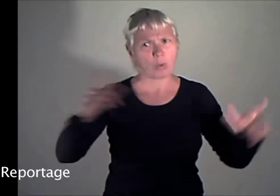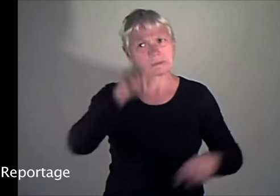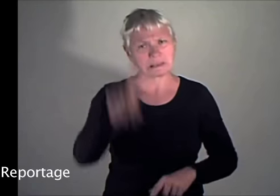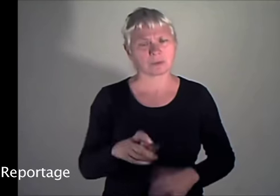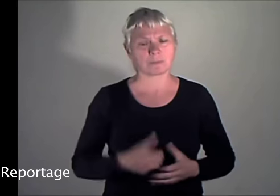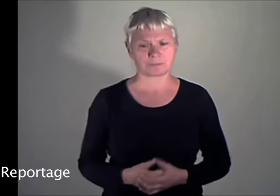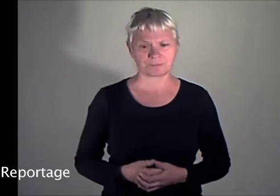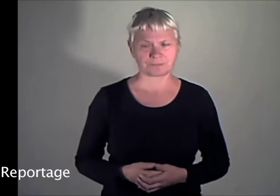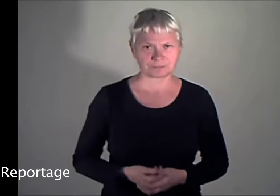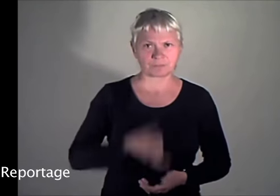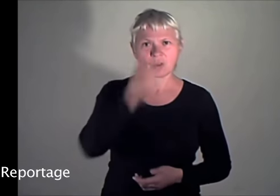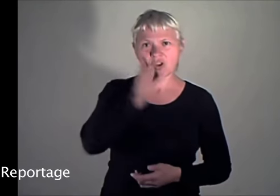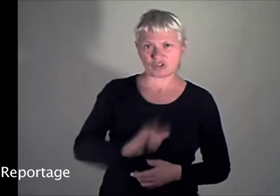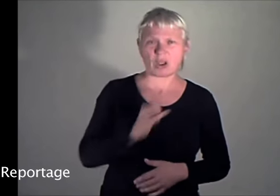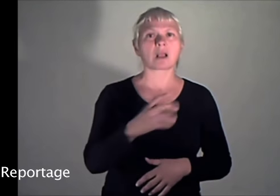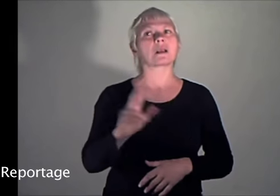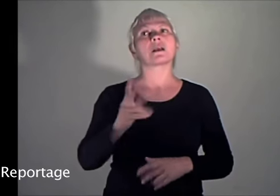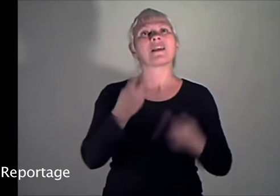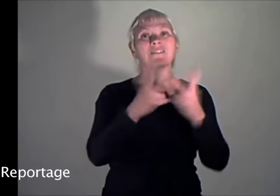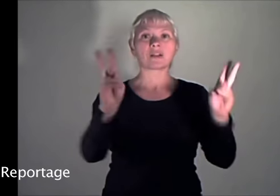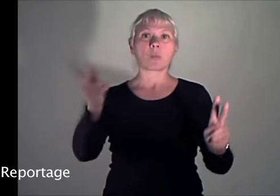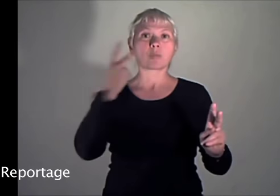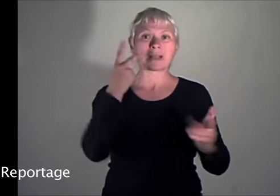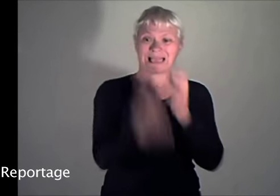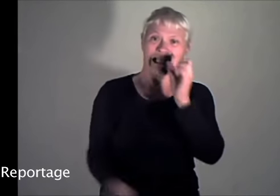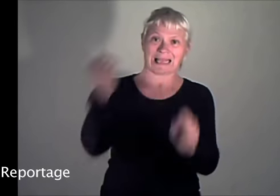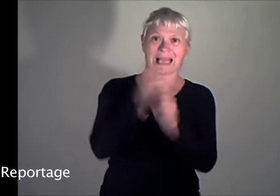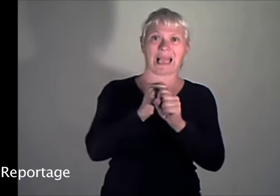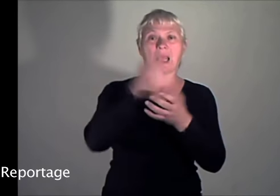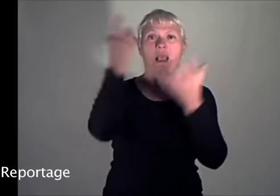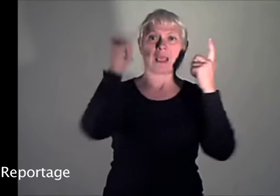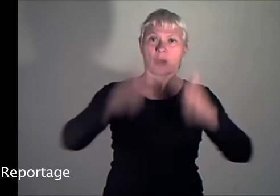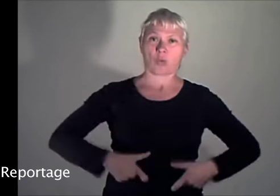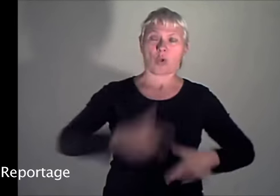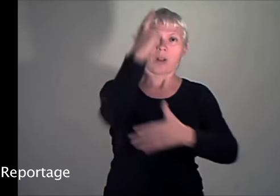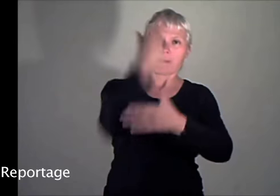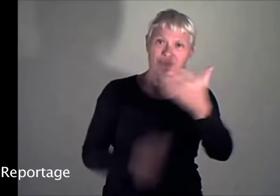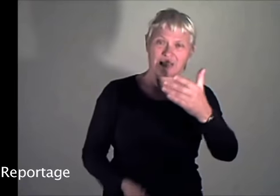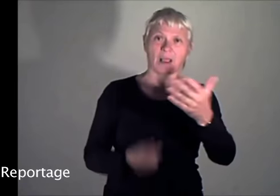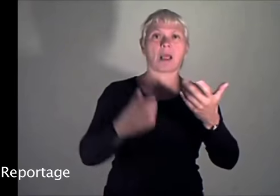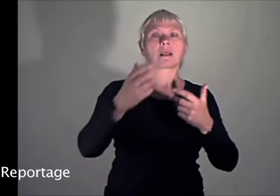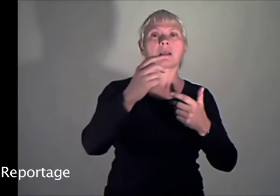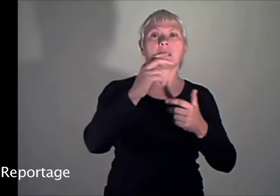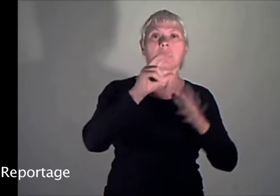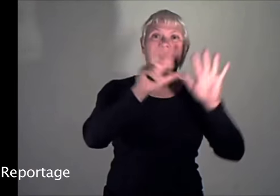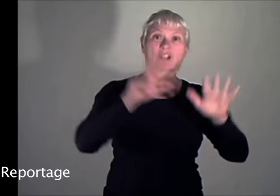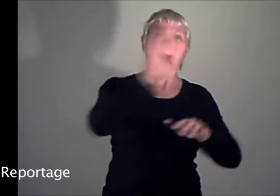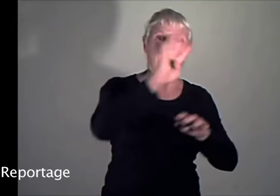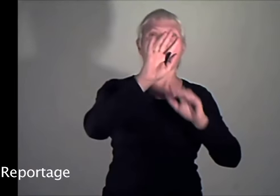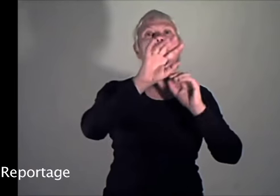Jacques. Nous, on a créé des classes bilingues depuis 84 à Poitiers. Ça a été créé en 85 à